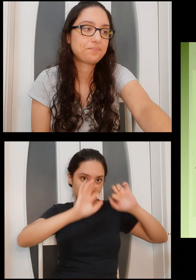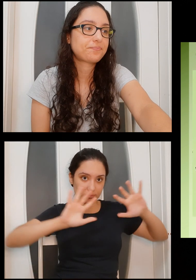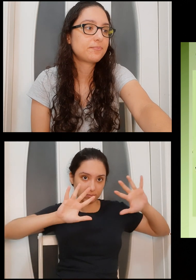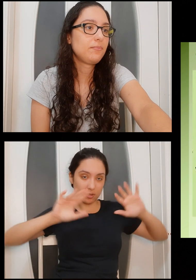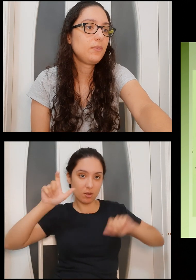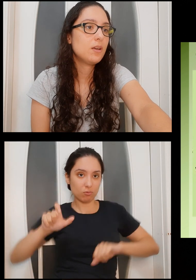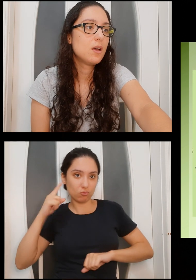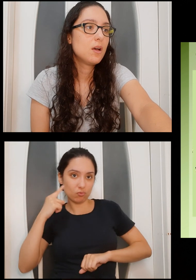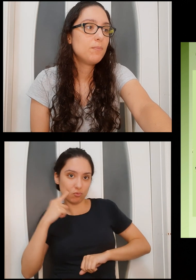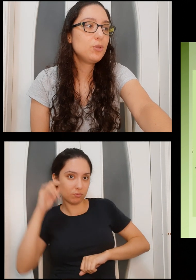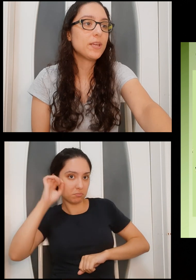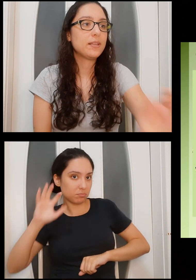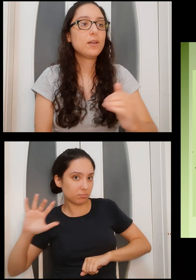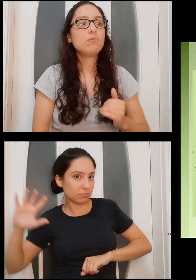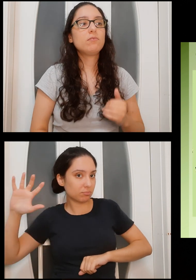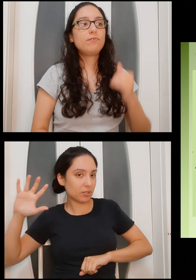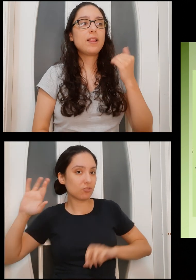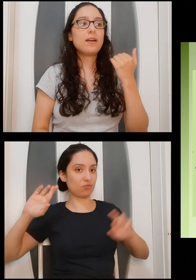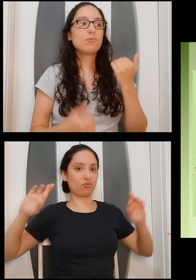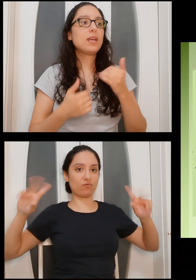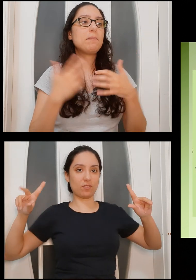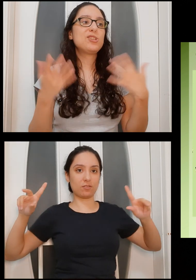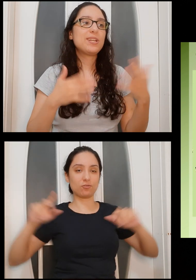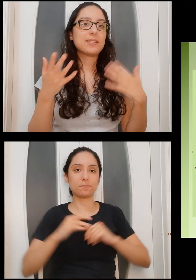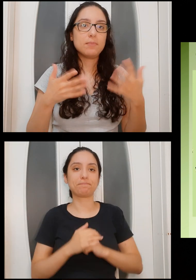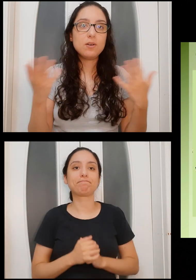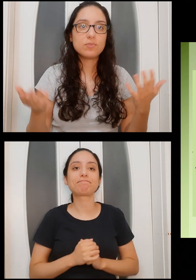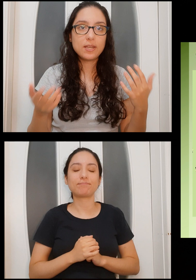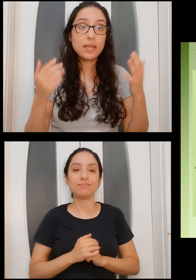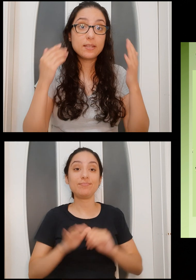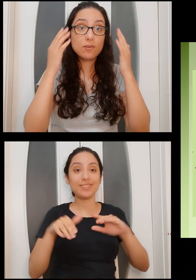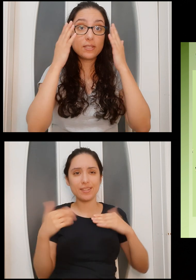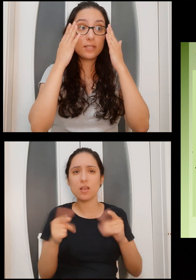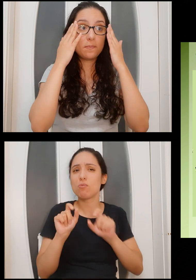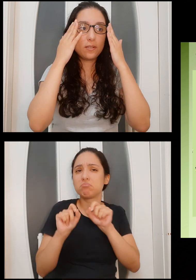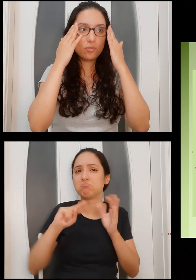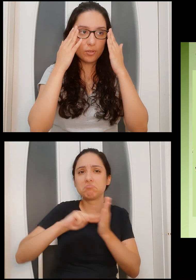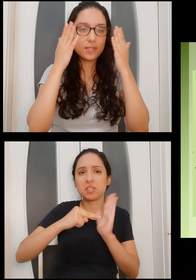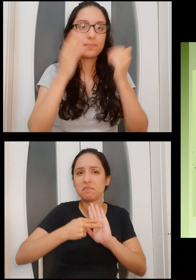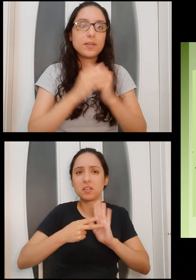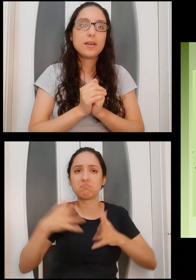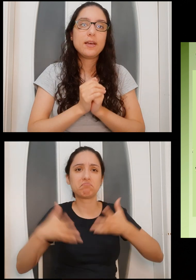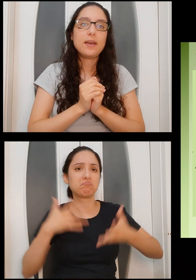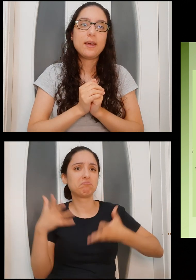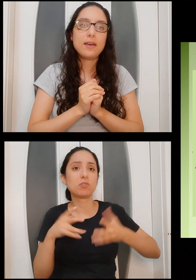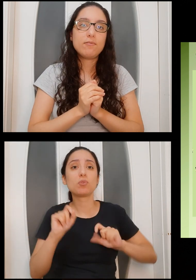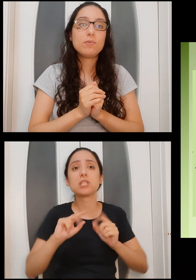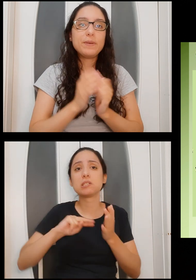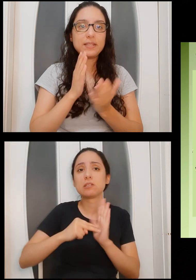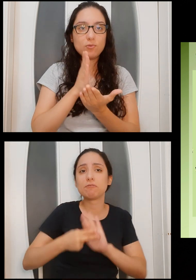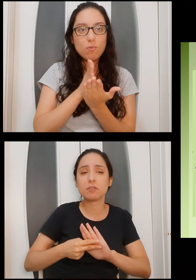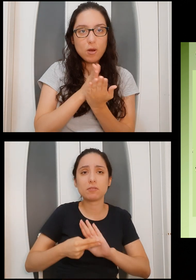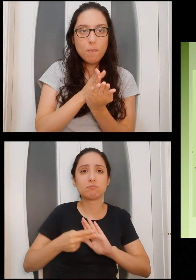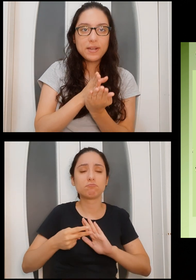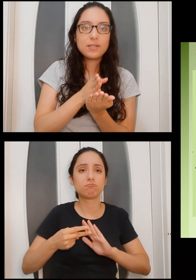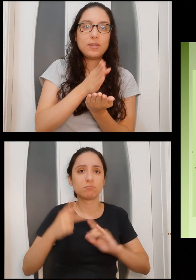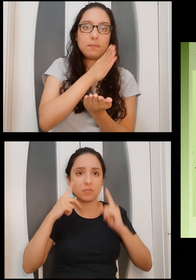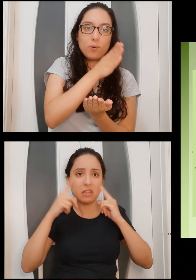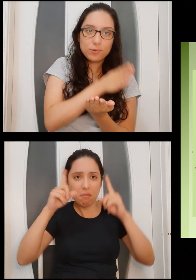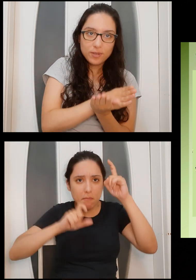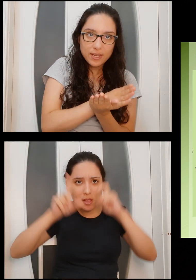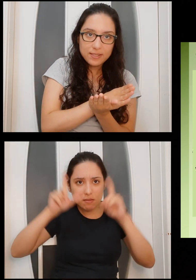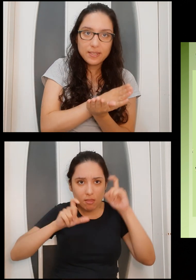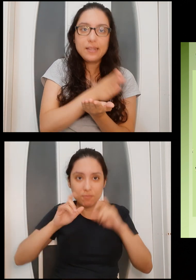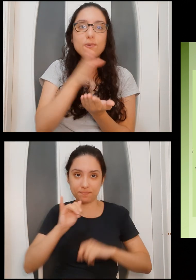né? Muito bem, então, falar o que é mexer as mãos, né? O que são as expressões? Vamos pensar numa comparação